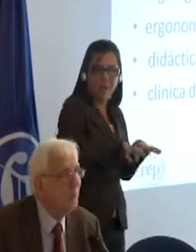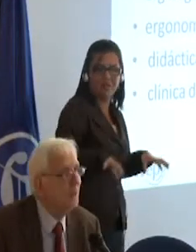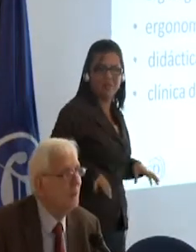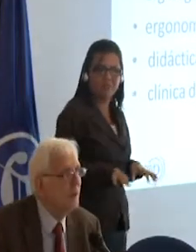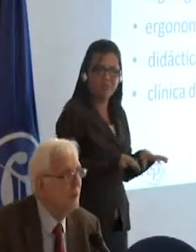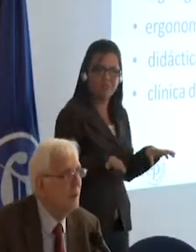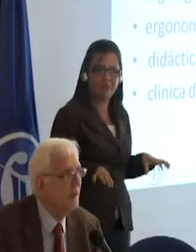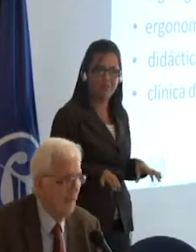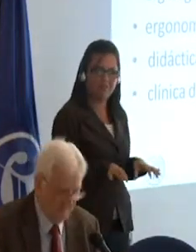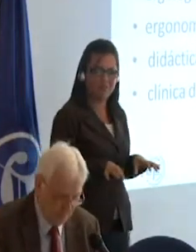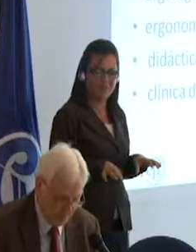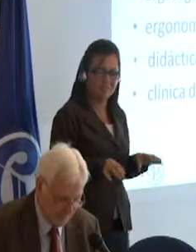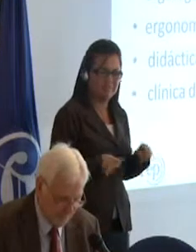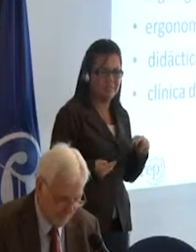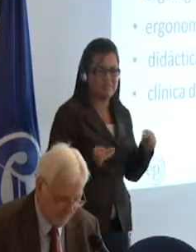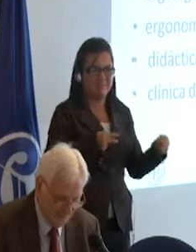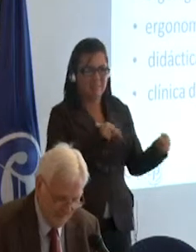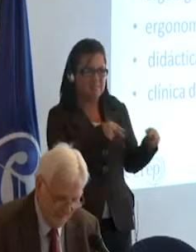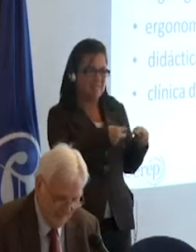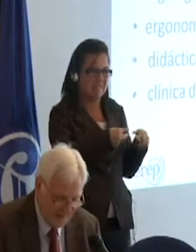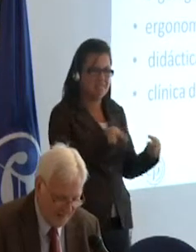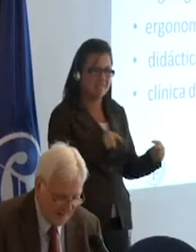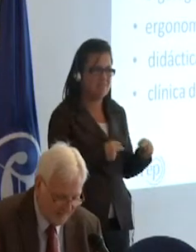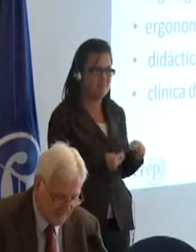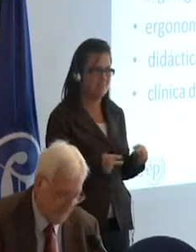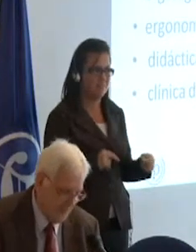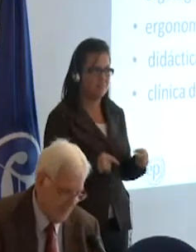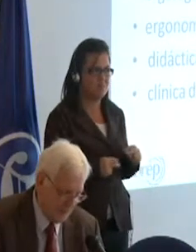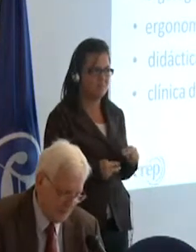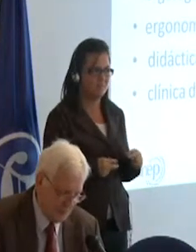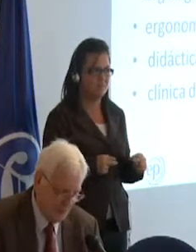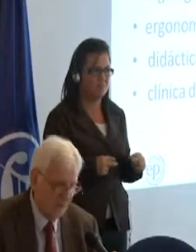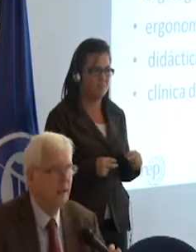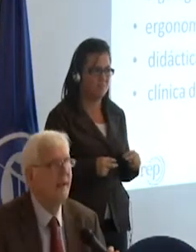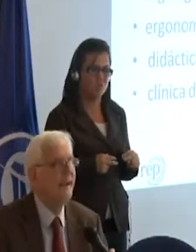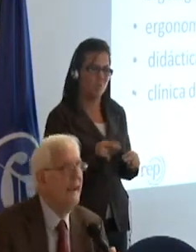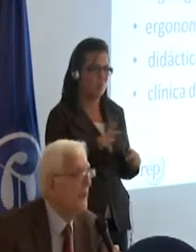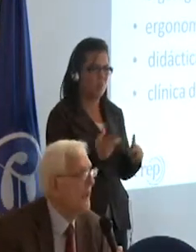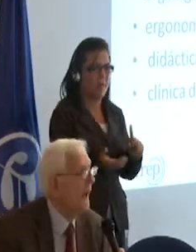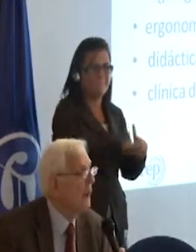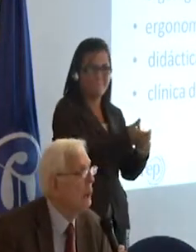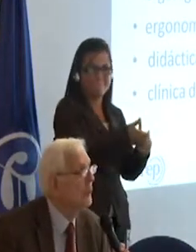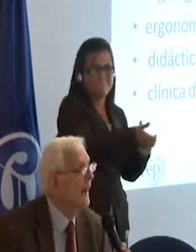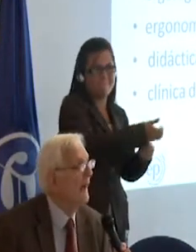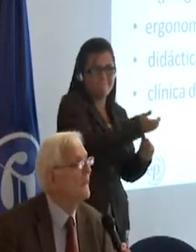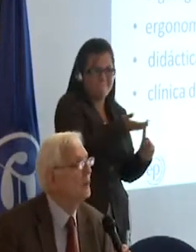actividades contrariadas, no exitosas,